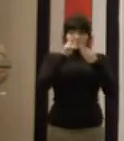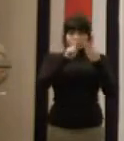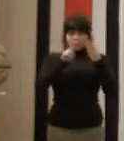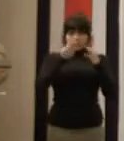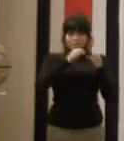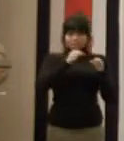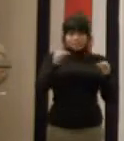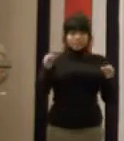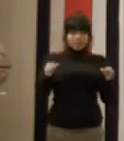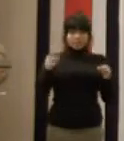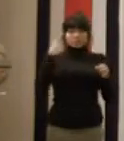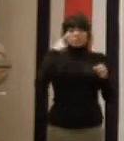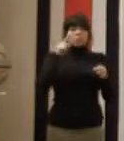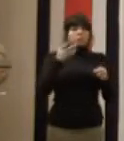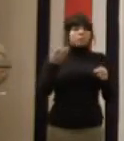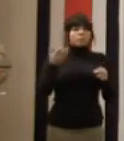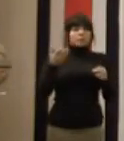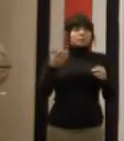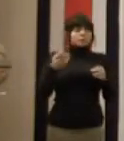universitarias para